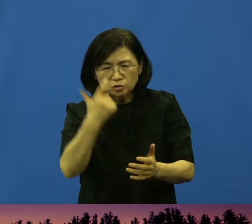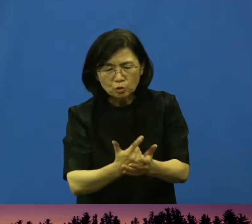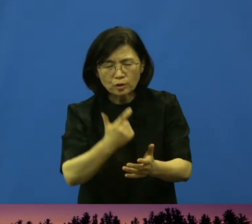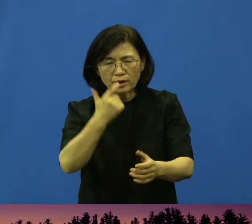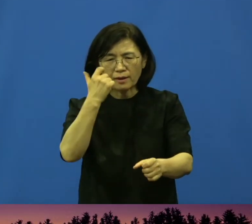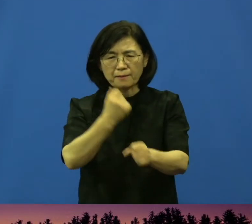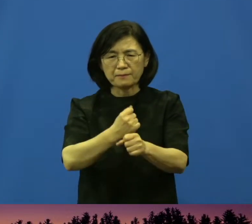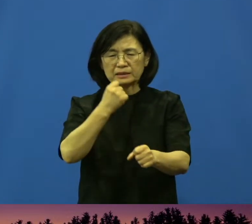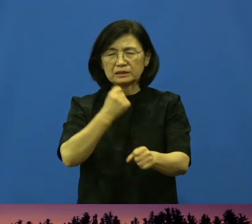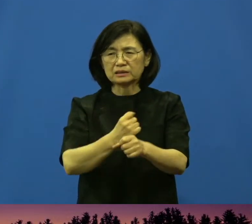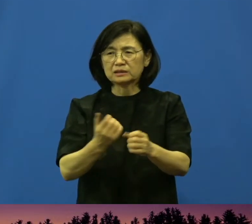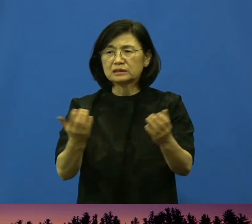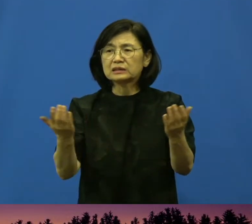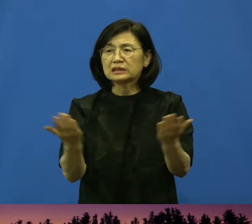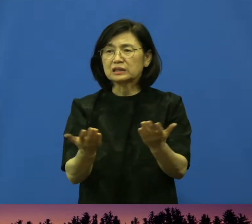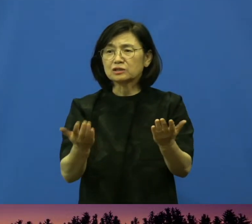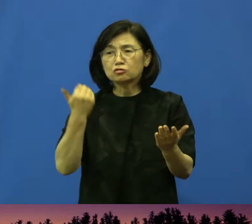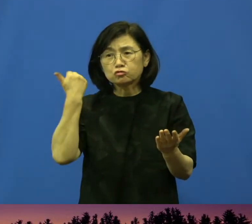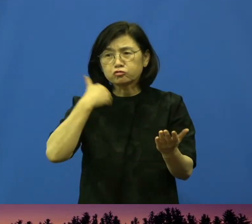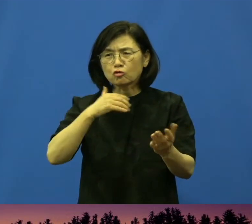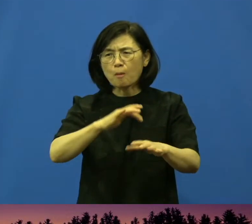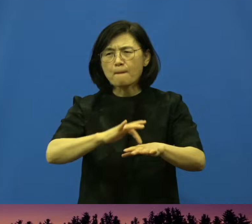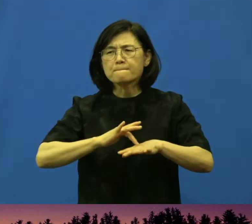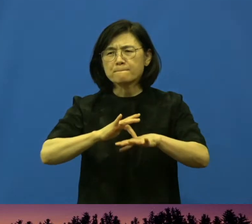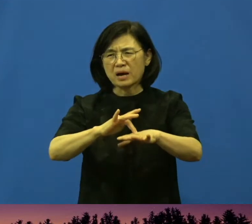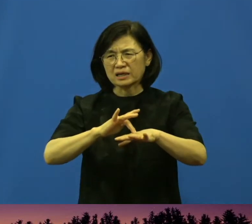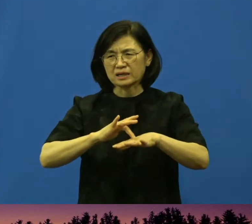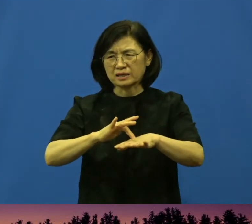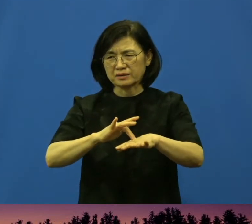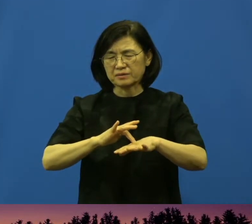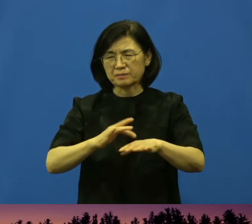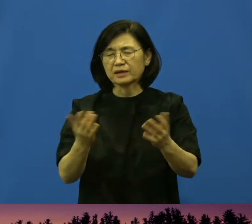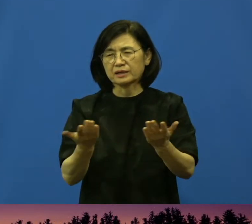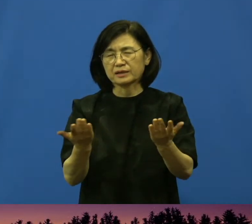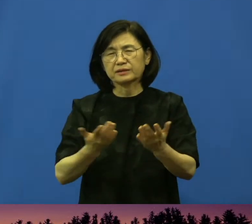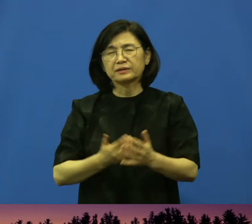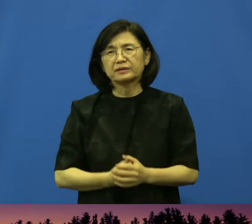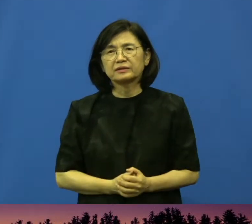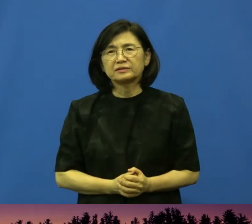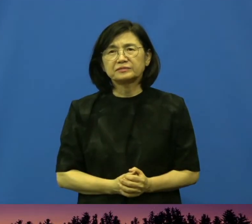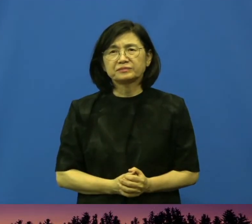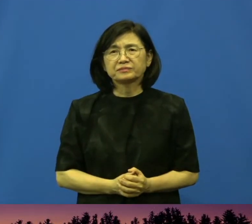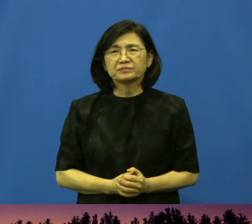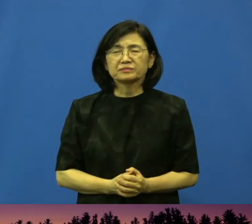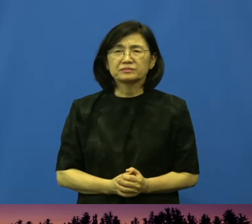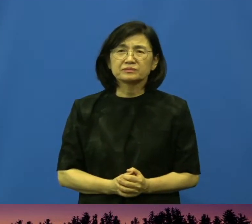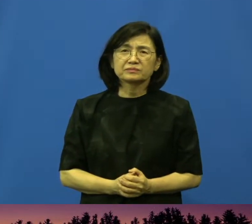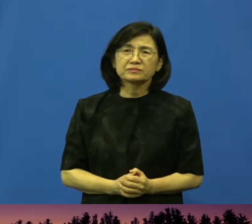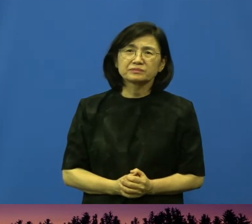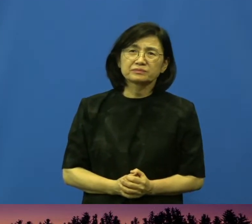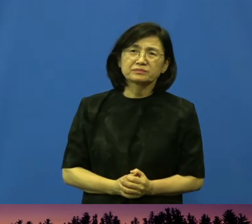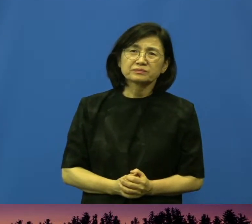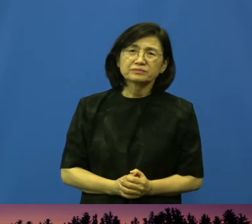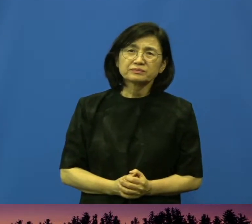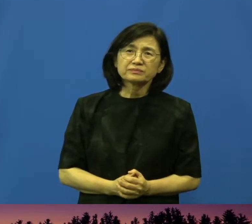마귀는 우리의 눈을 속여요. 착시 현상을 일으켜요. 의지할 게 아닌데 의지하게 만드는 게.